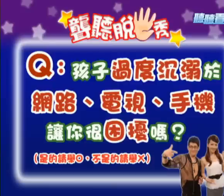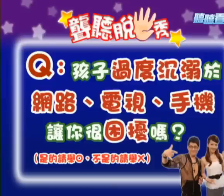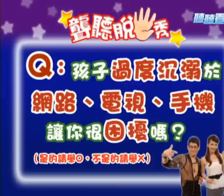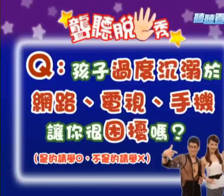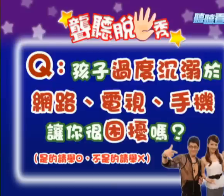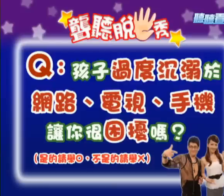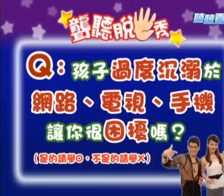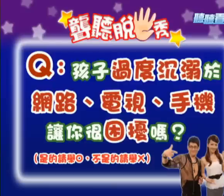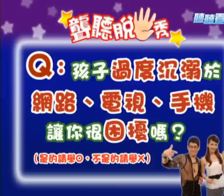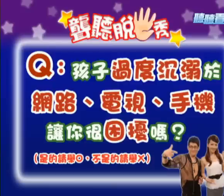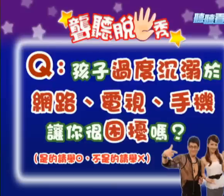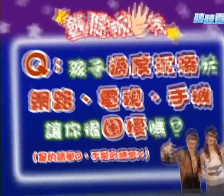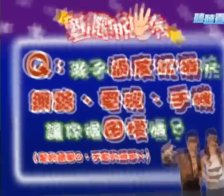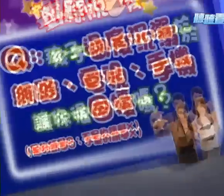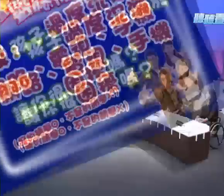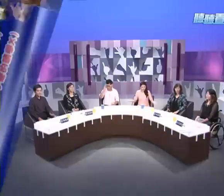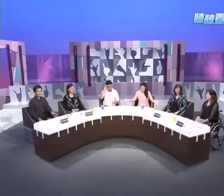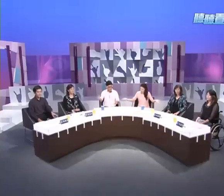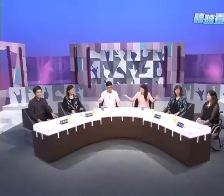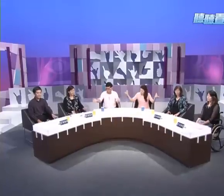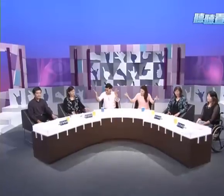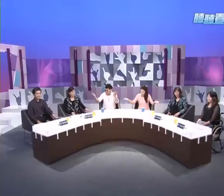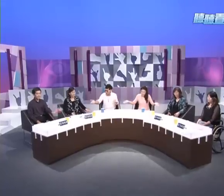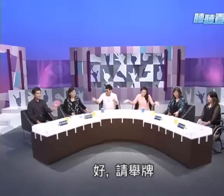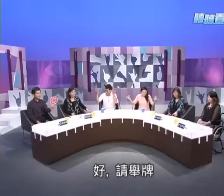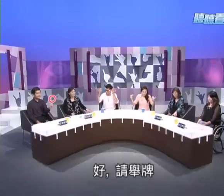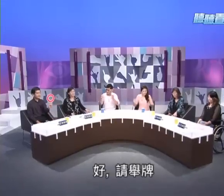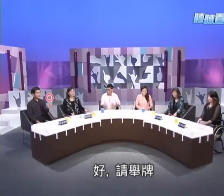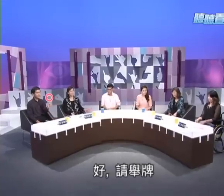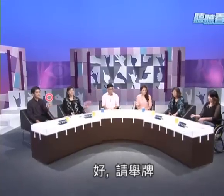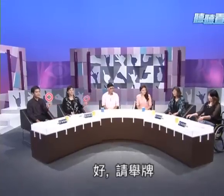的，请举圈；不是的，请举叉。 请举牌。